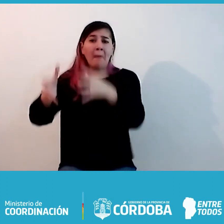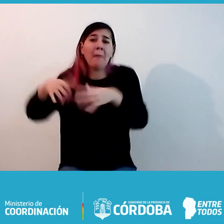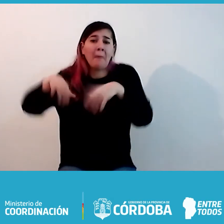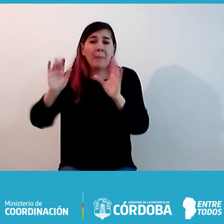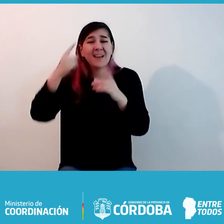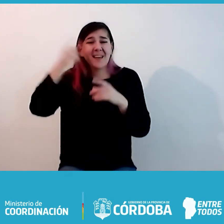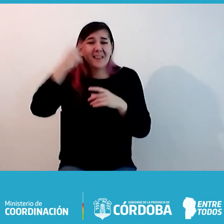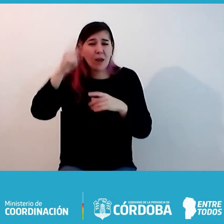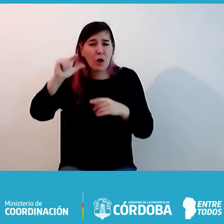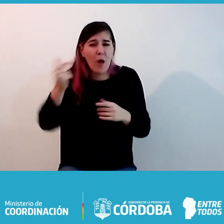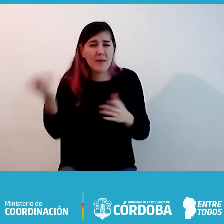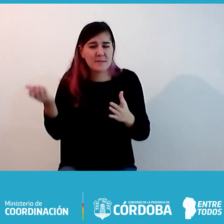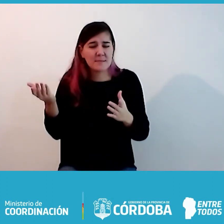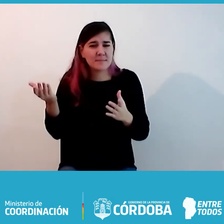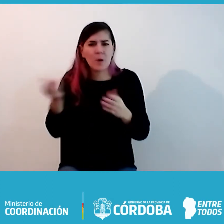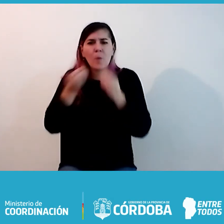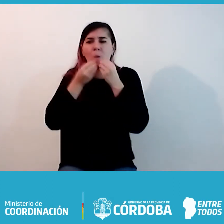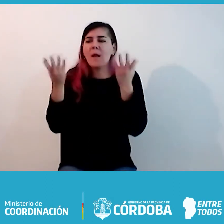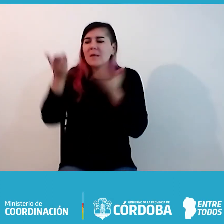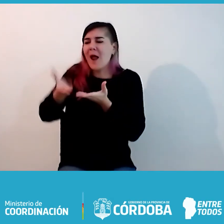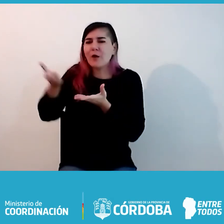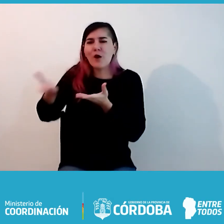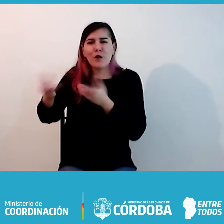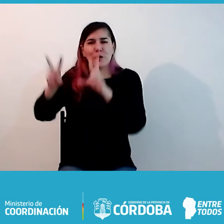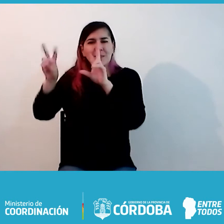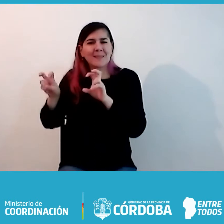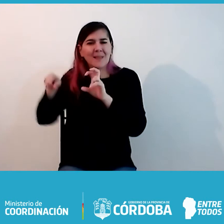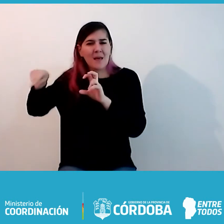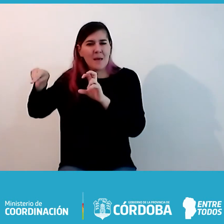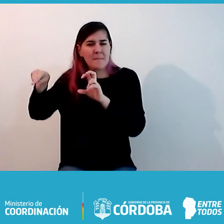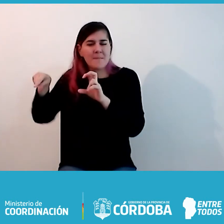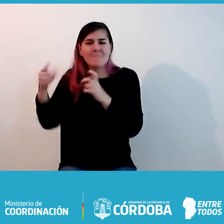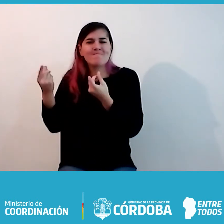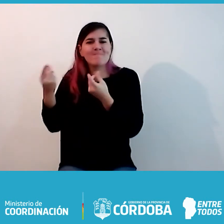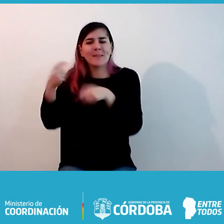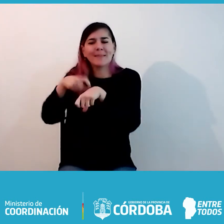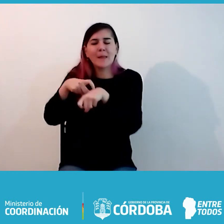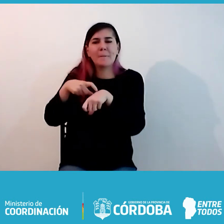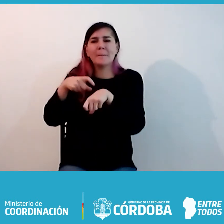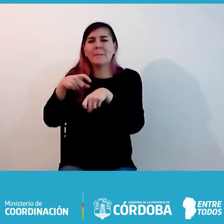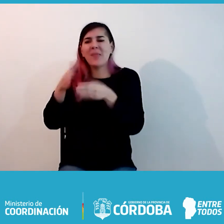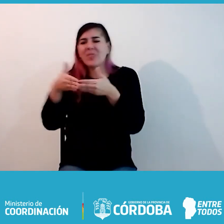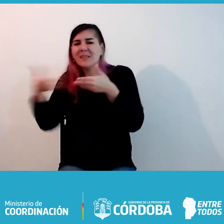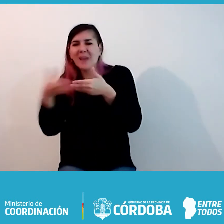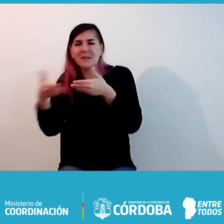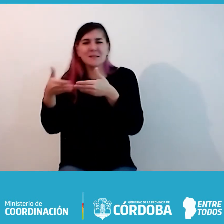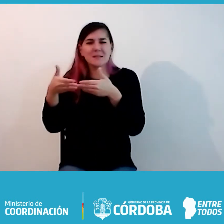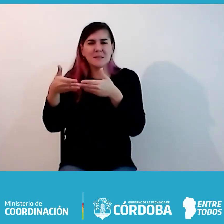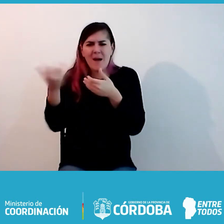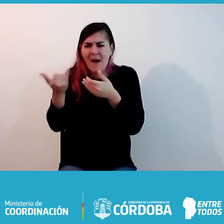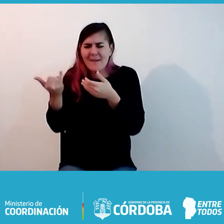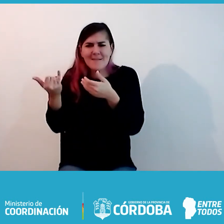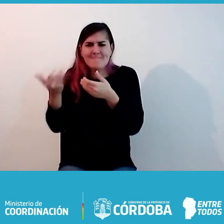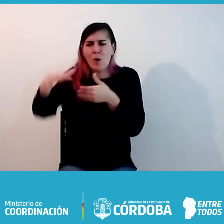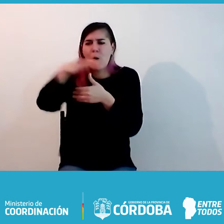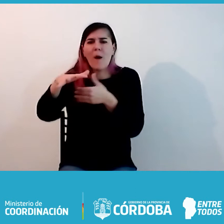valor de los Meniles, como de cualquiera de los yacimientos arqueológicos, está en relación distancia-proporción que mantienen entre sí,